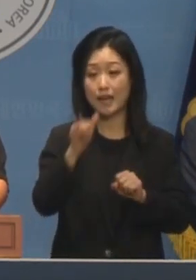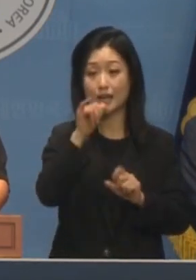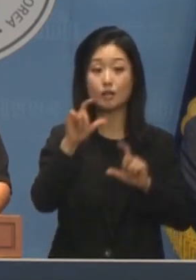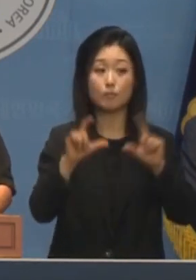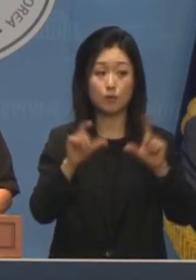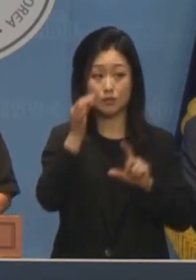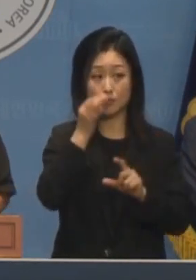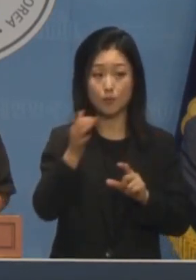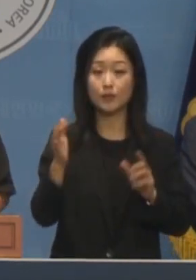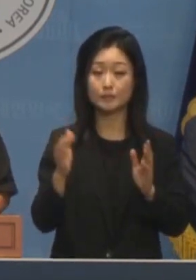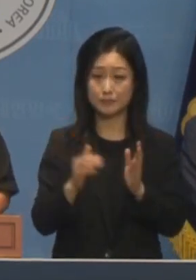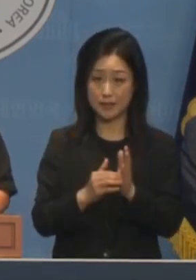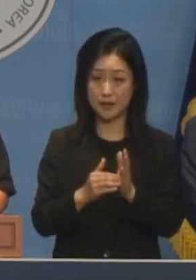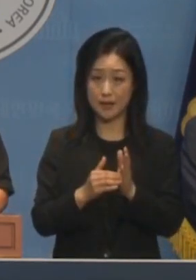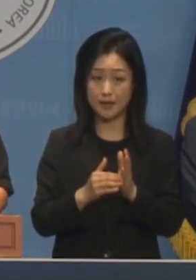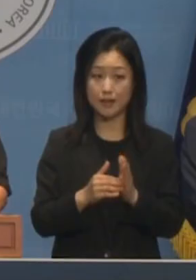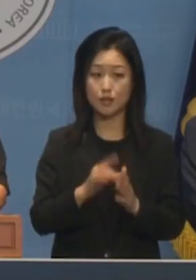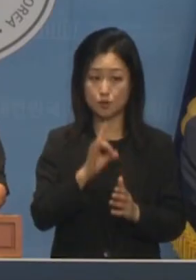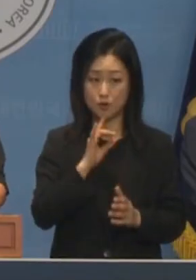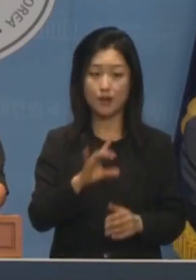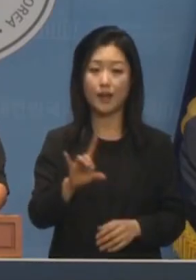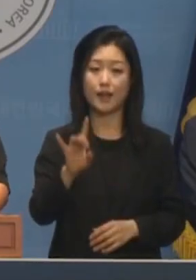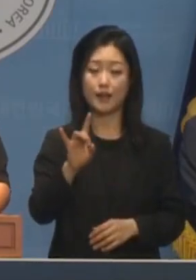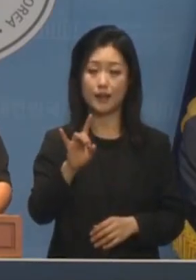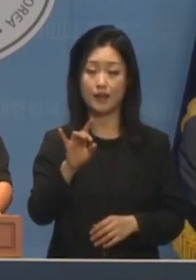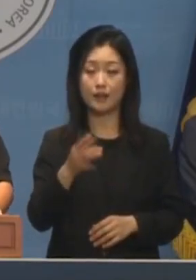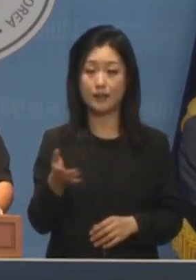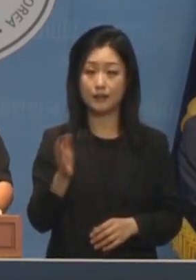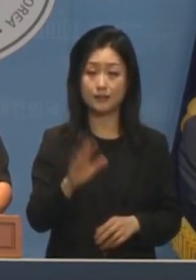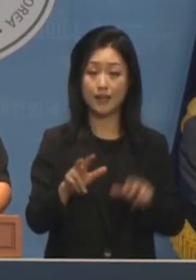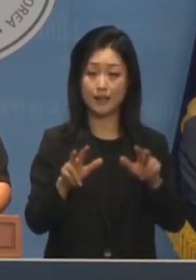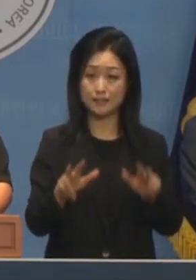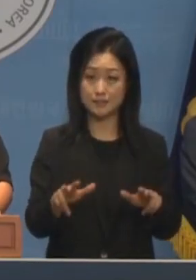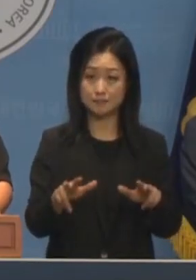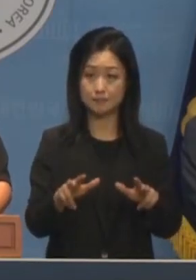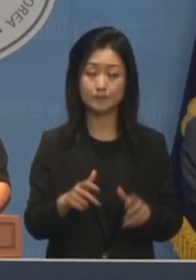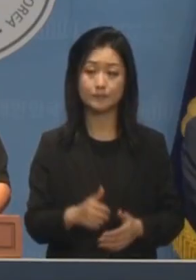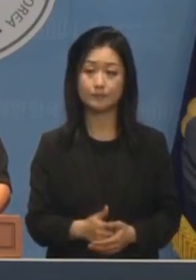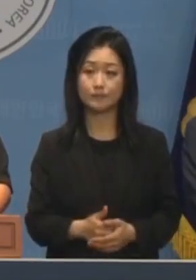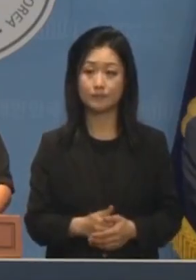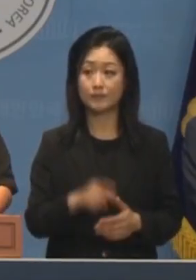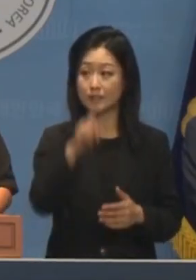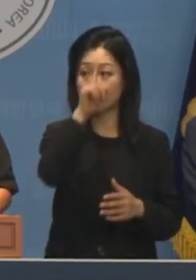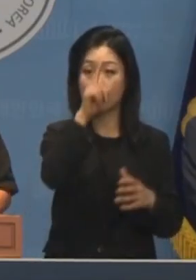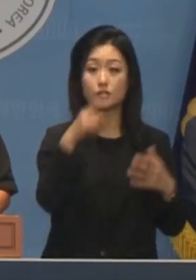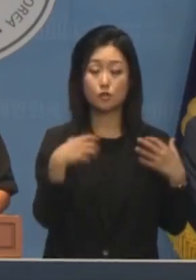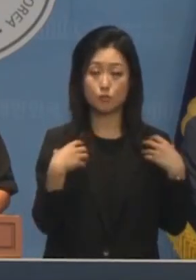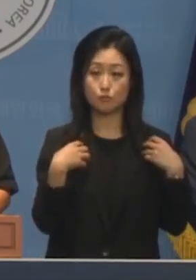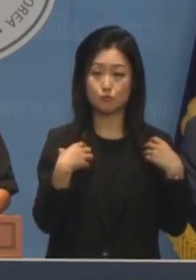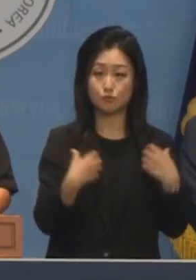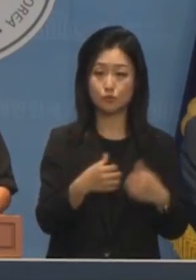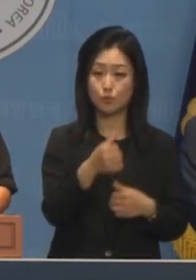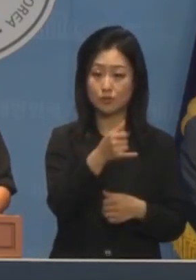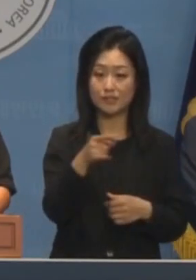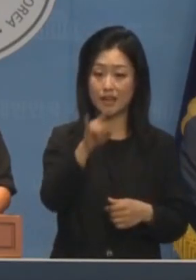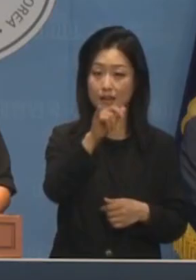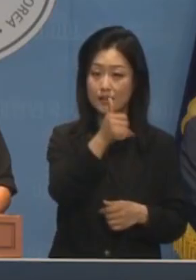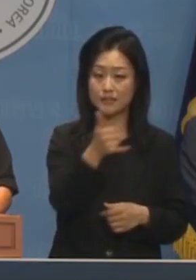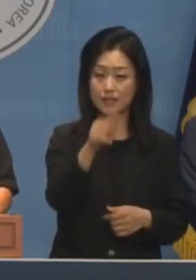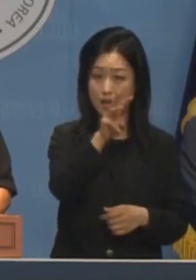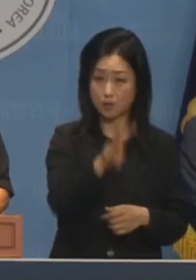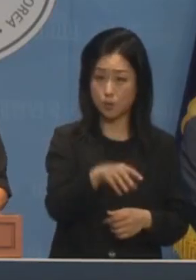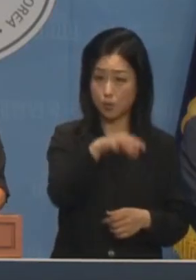모습을 보여주고 있는 유일한 강임에도 불구하고 지금 정부는 또 세종시는